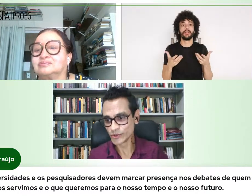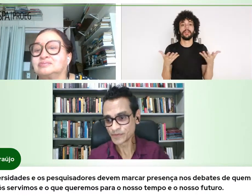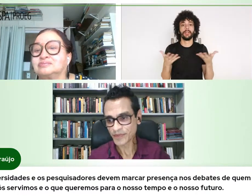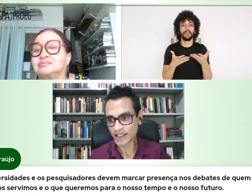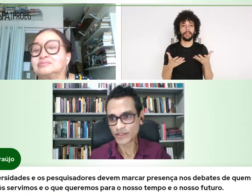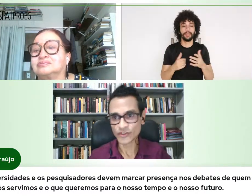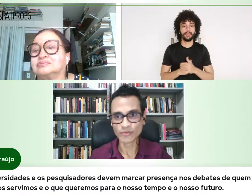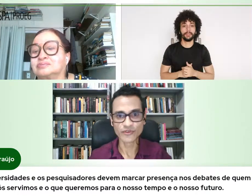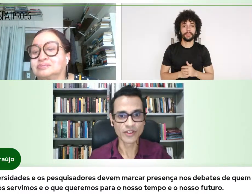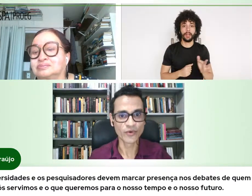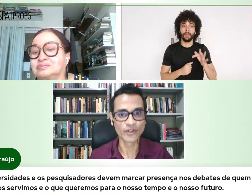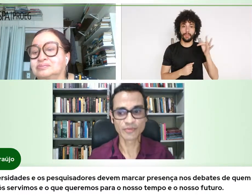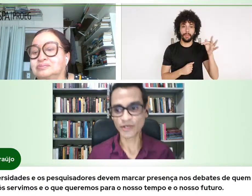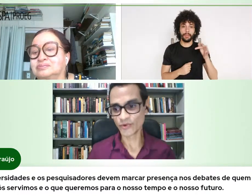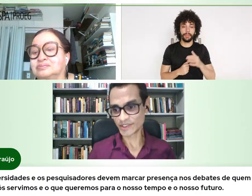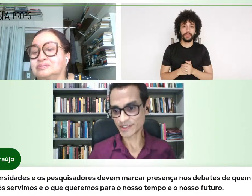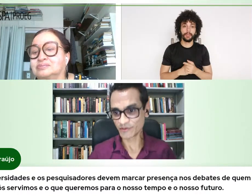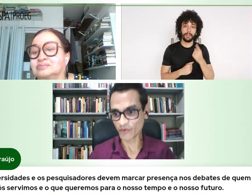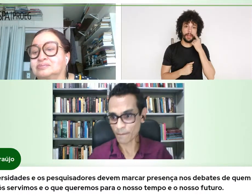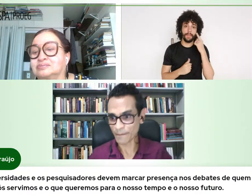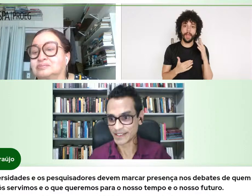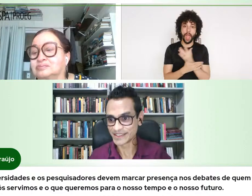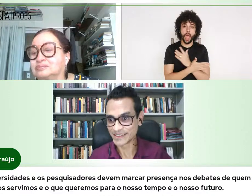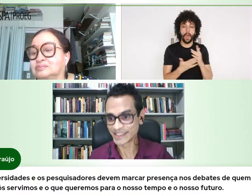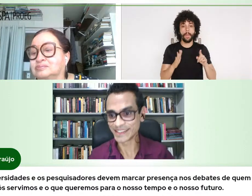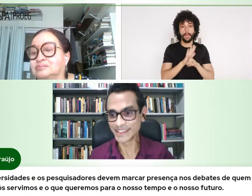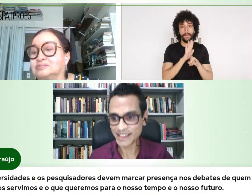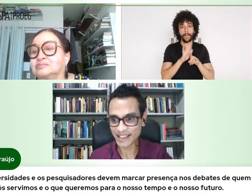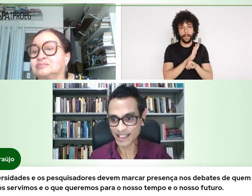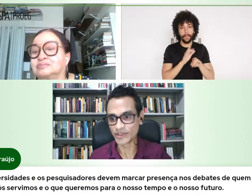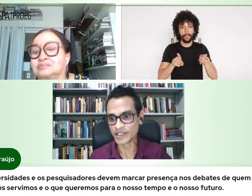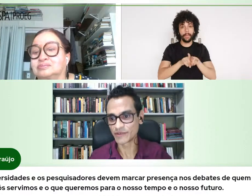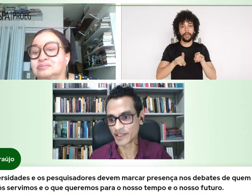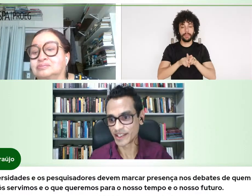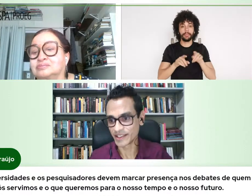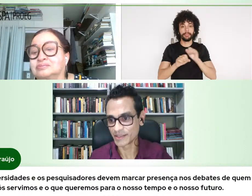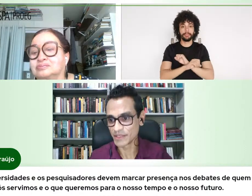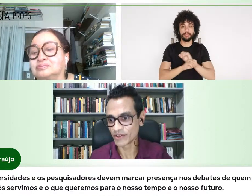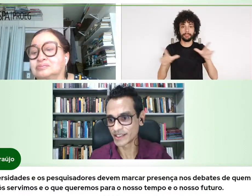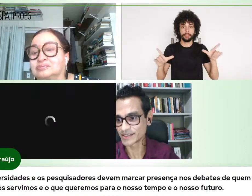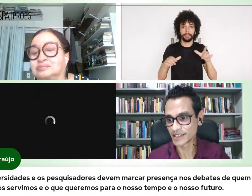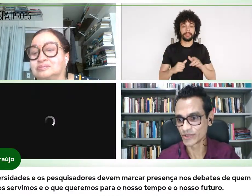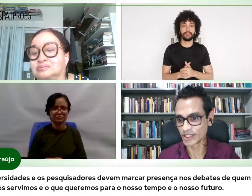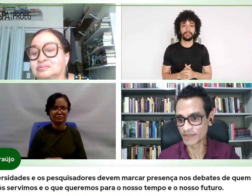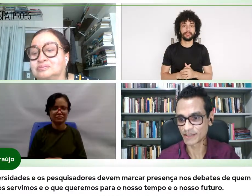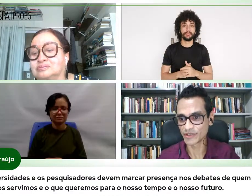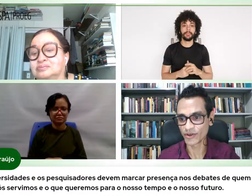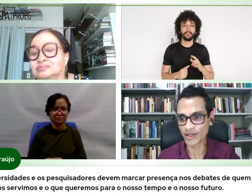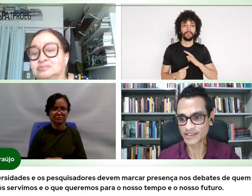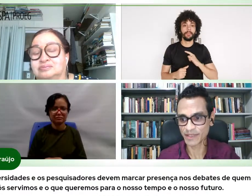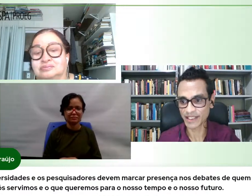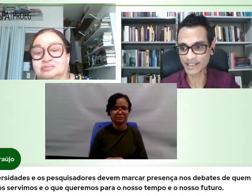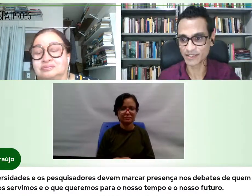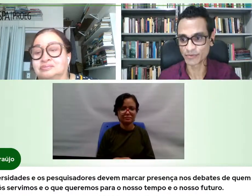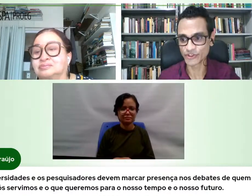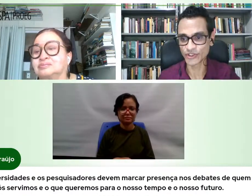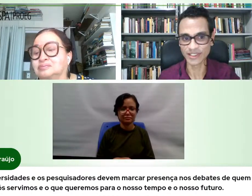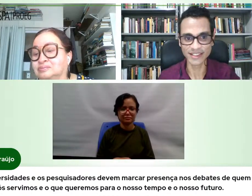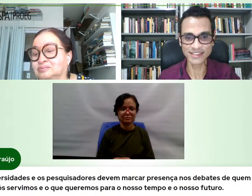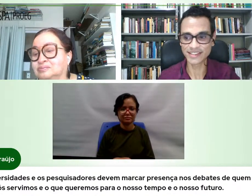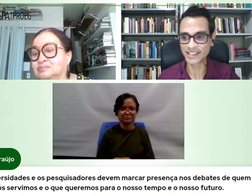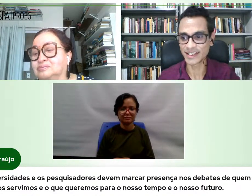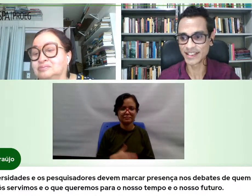futuro. nós vamos ver algumas perguntas que vão aparecer aqui, Carolina Ferreira, minha orientadora maravilhosa, palestra